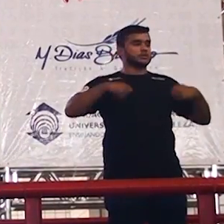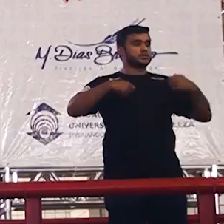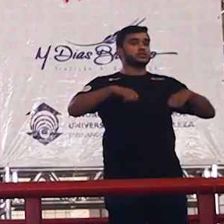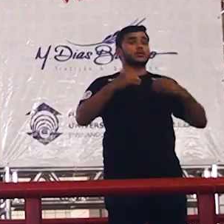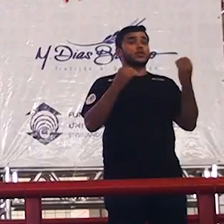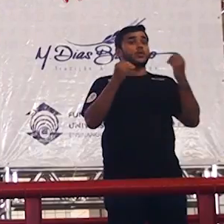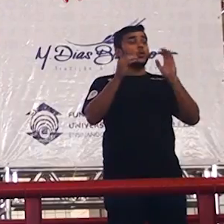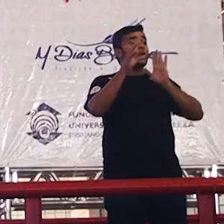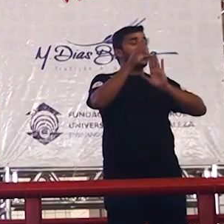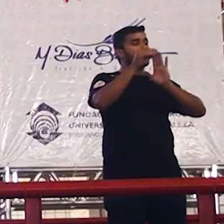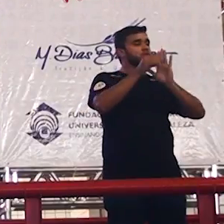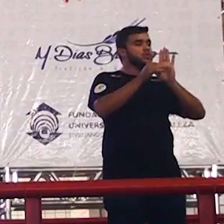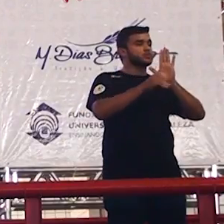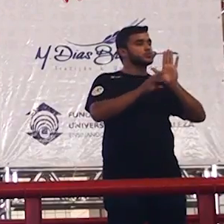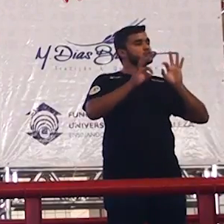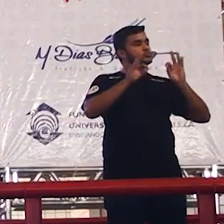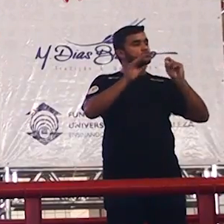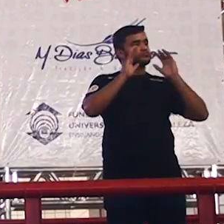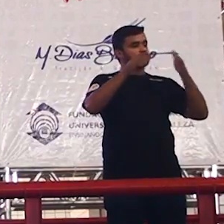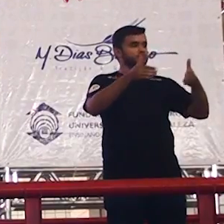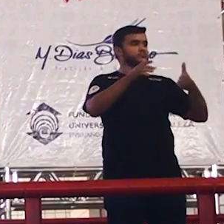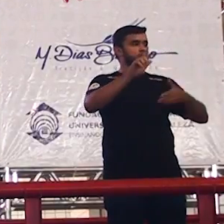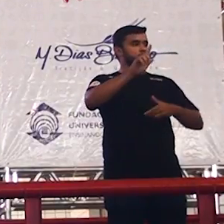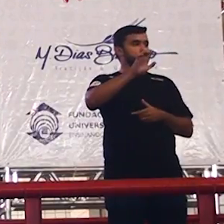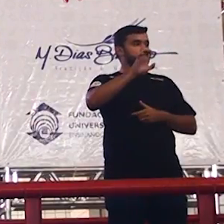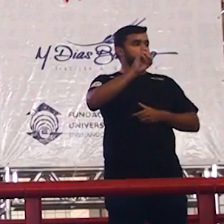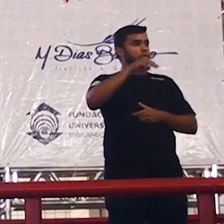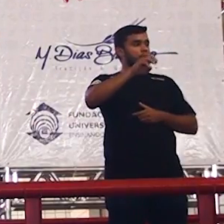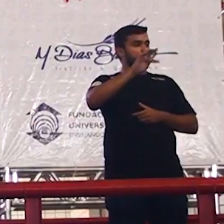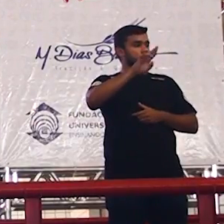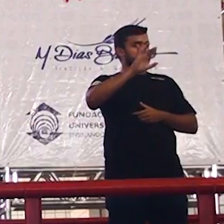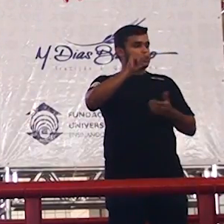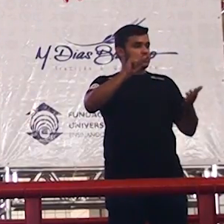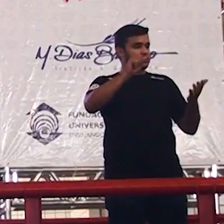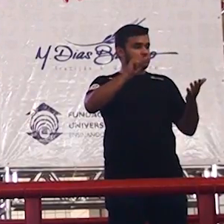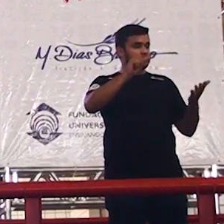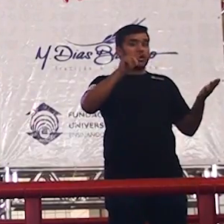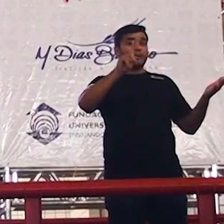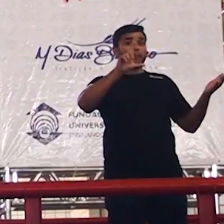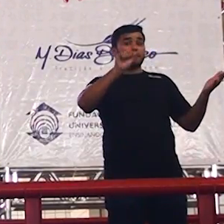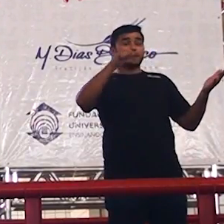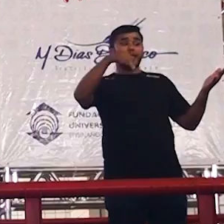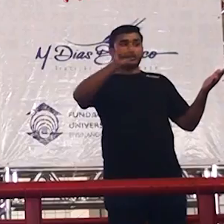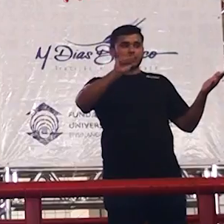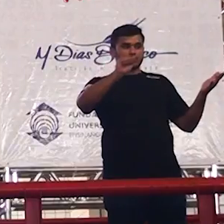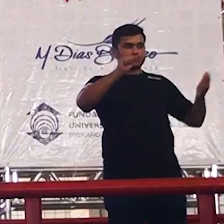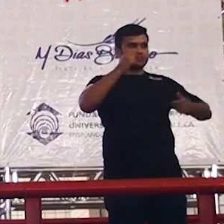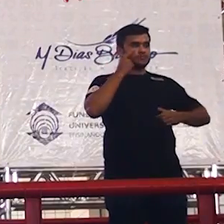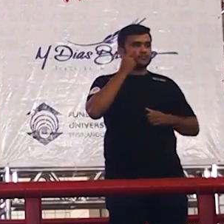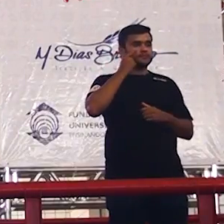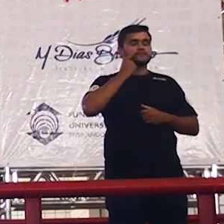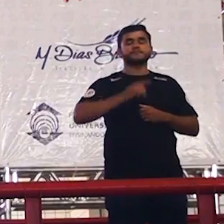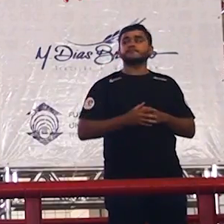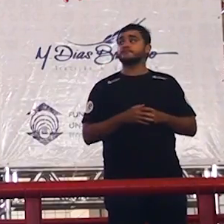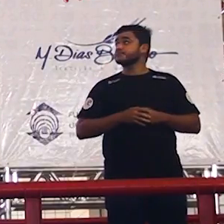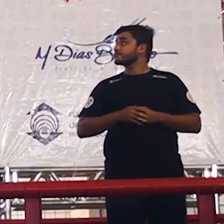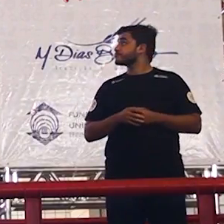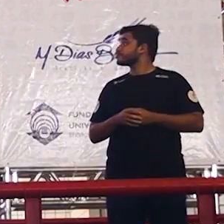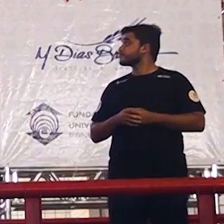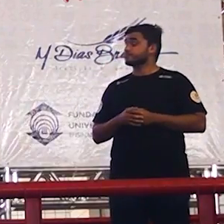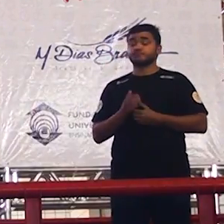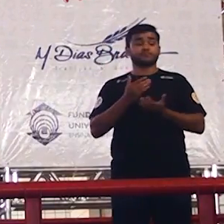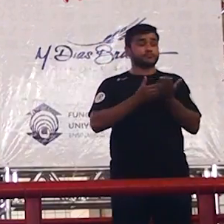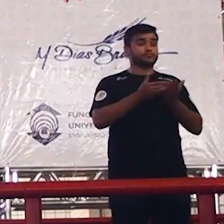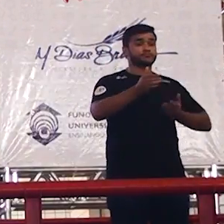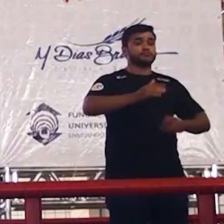todos os conteúdos referentes à geometria plana, principalmente. Tá certo? Então, vamos